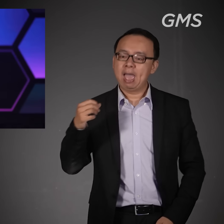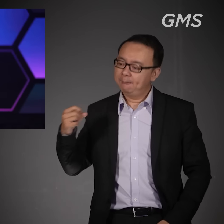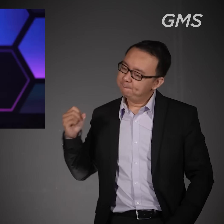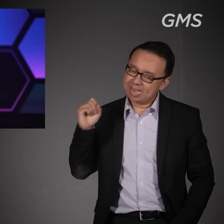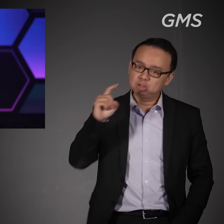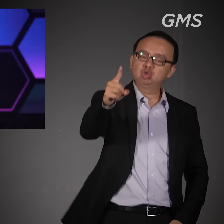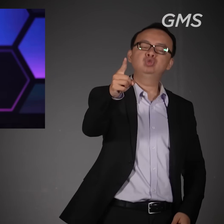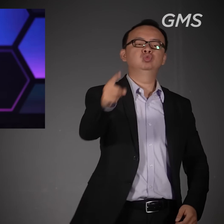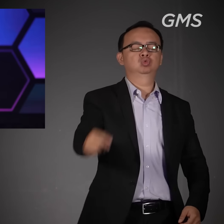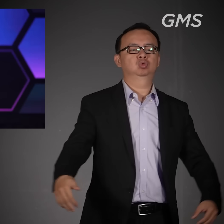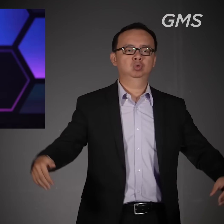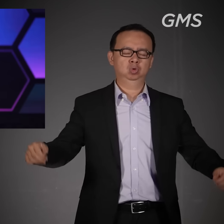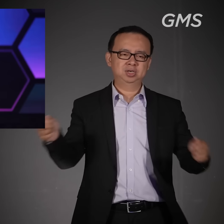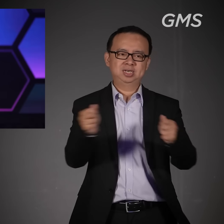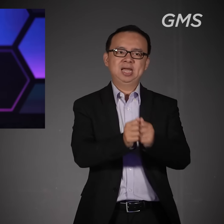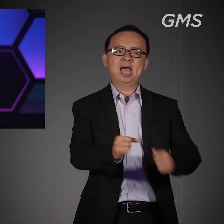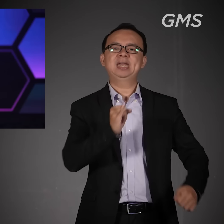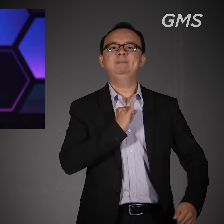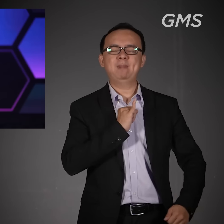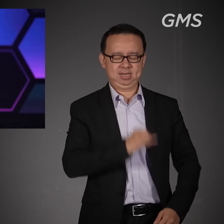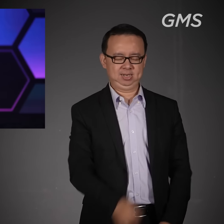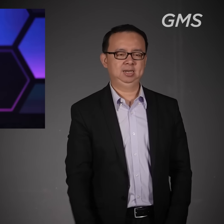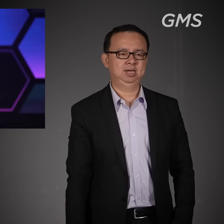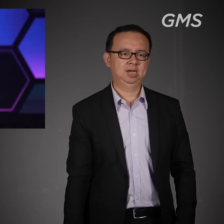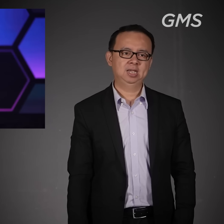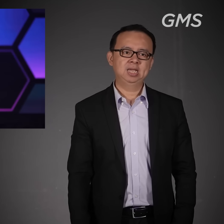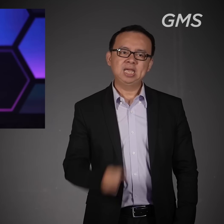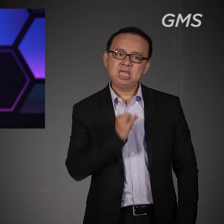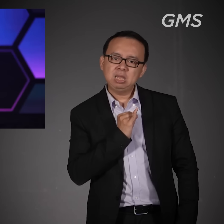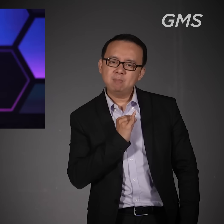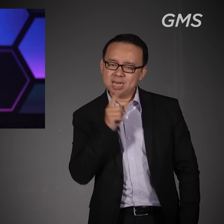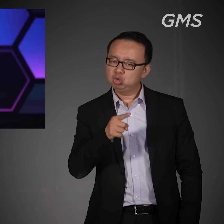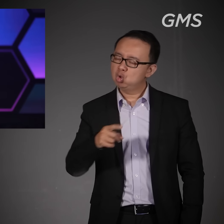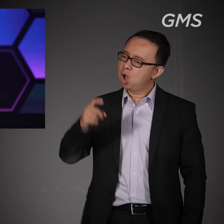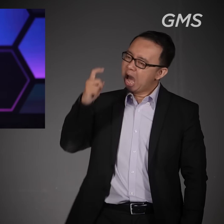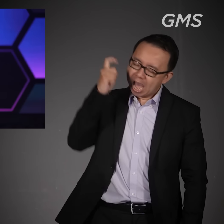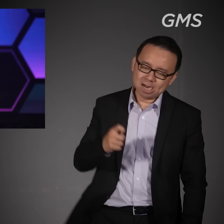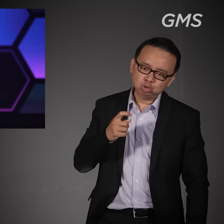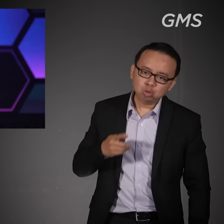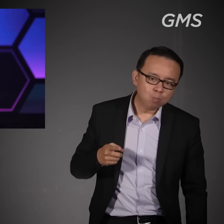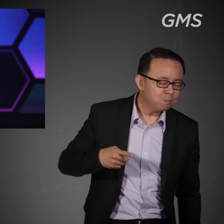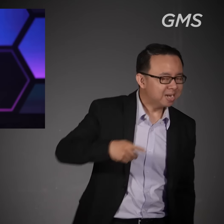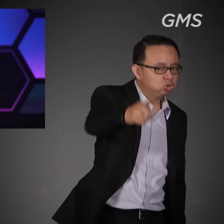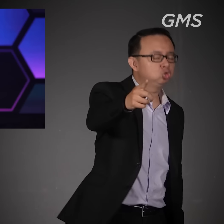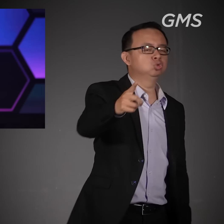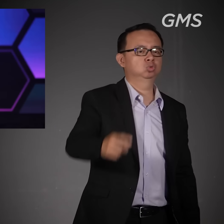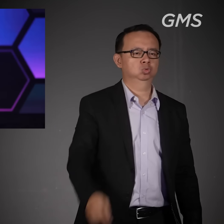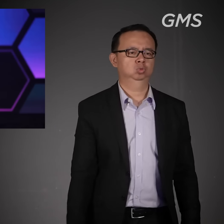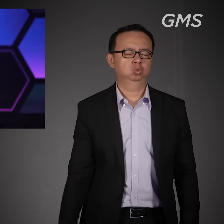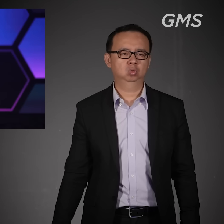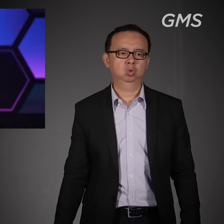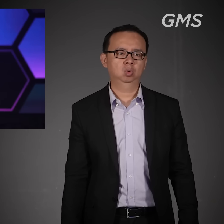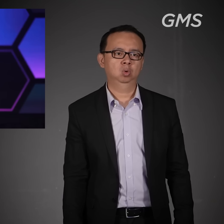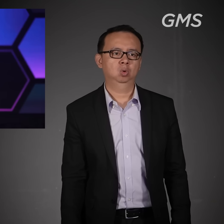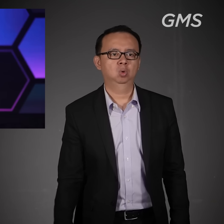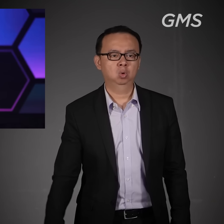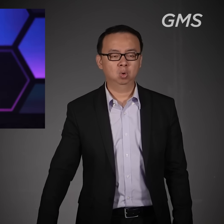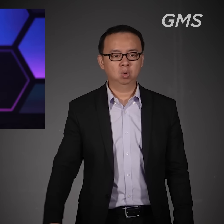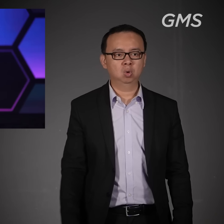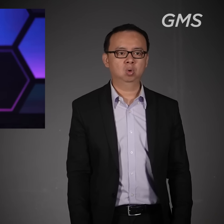bertahan. Iman itu harus maju. The best defense is offense. Pertahanan yang terbaik adalah